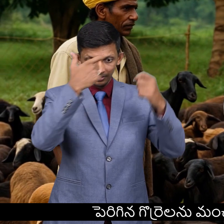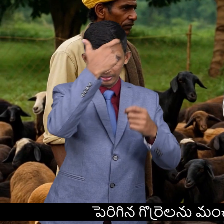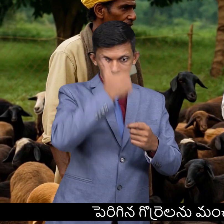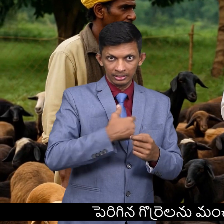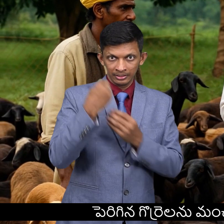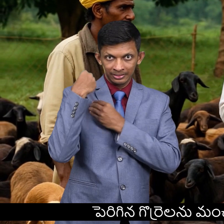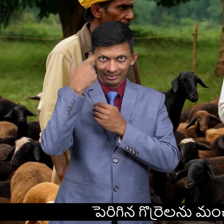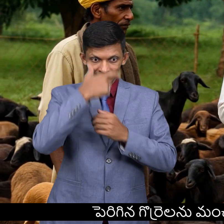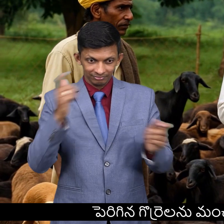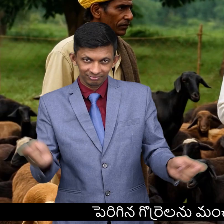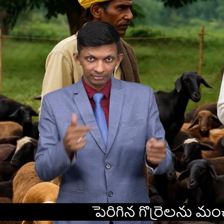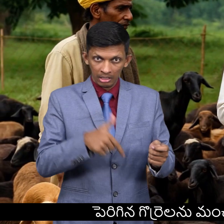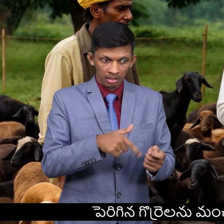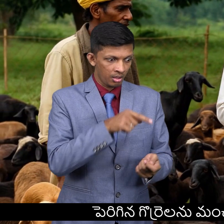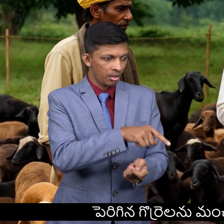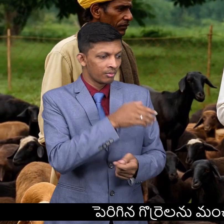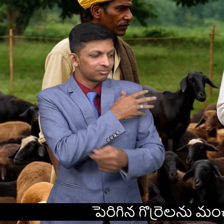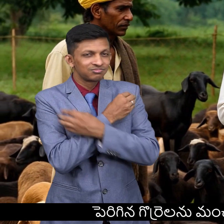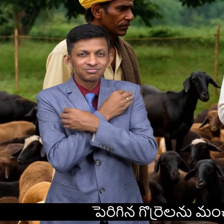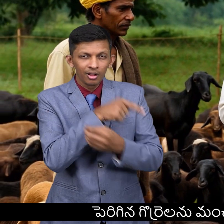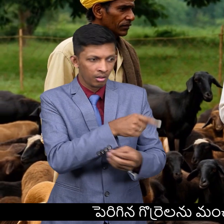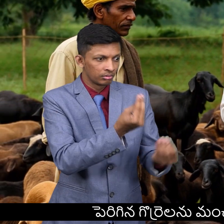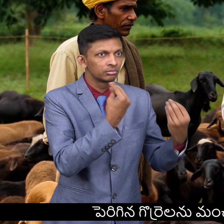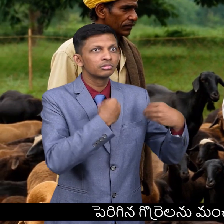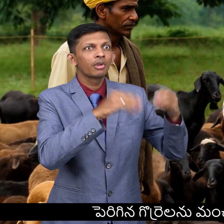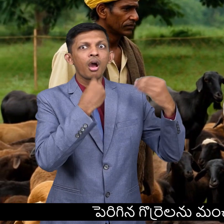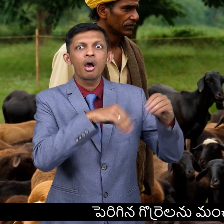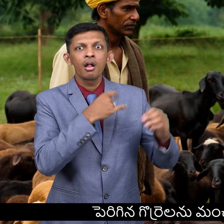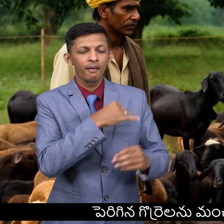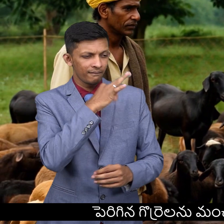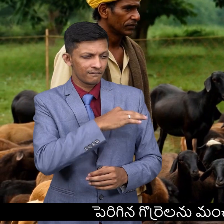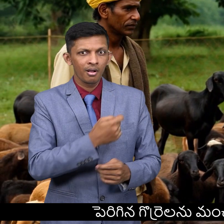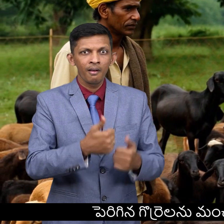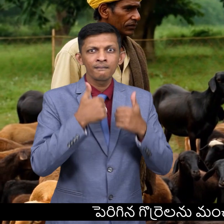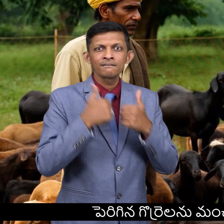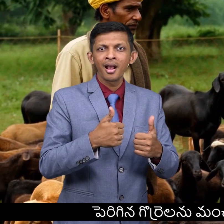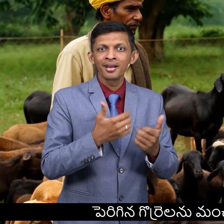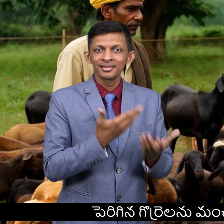పెరిగిన గొర్రెలను మంచి డబ్బుకు గొర్రెల కాపరి అమ్ముతాడు.